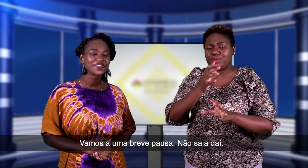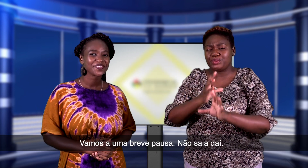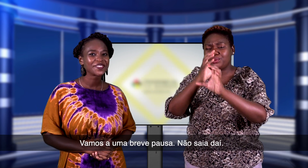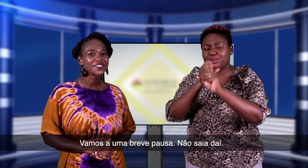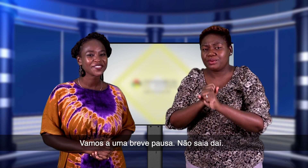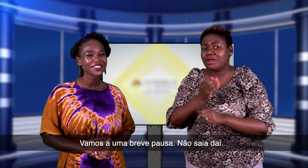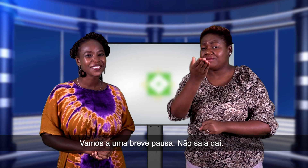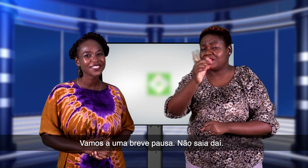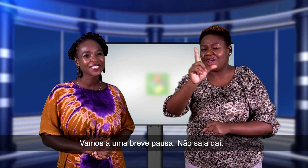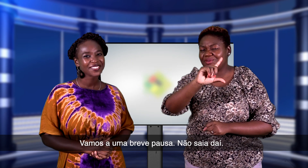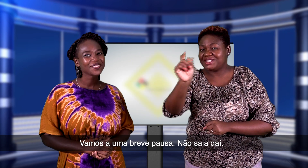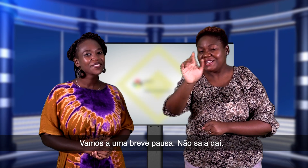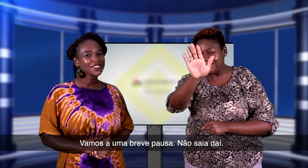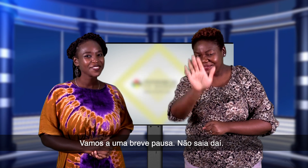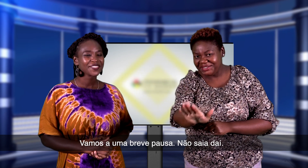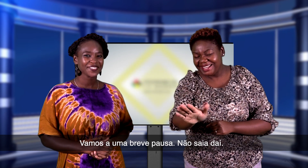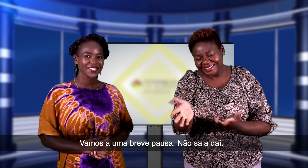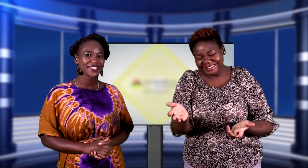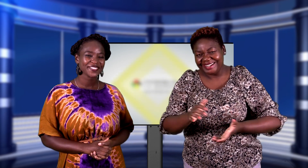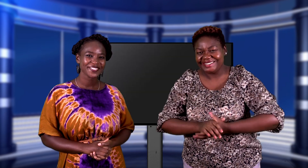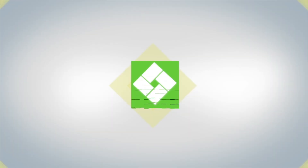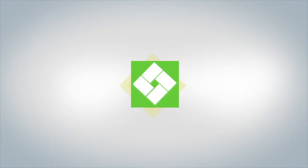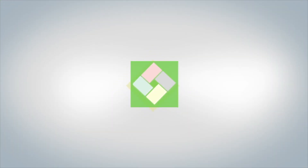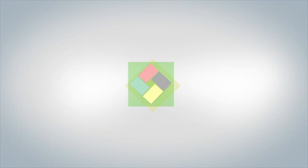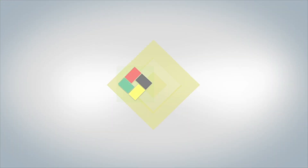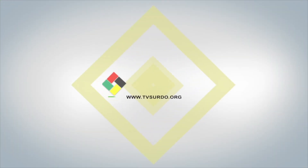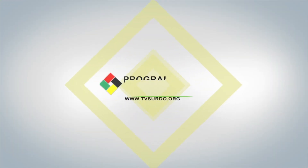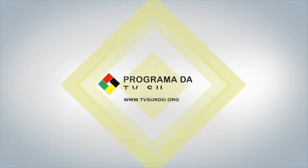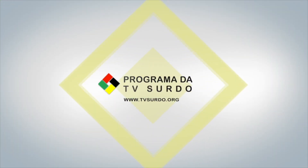Vamos a uma breve pausa. Não saia daí.